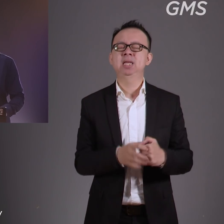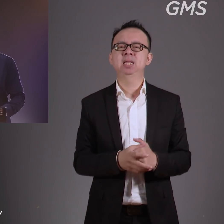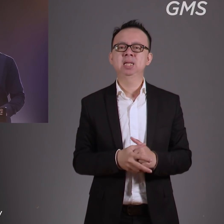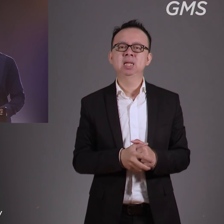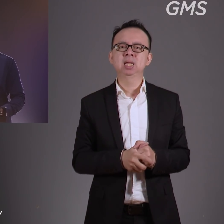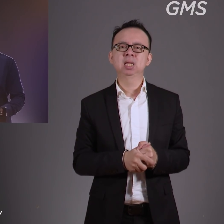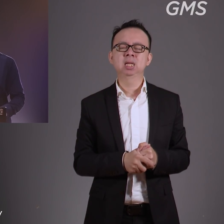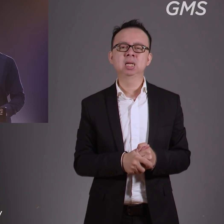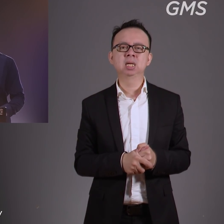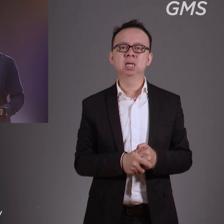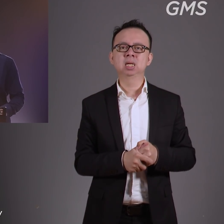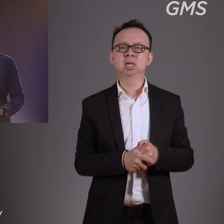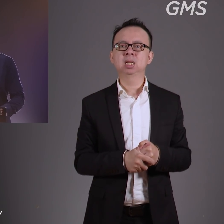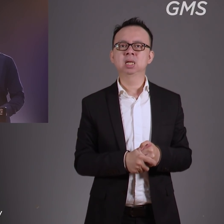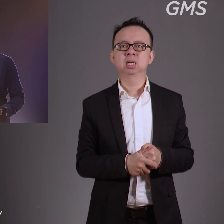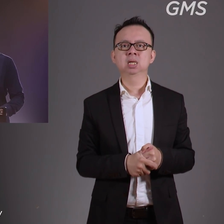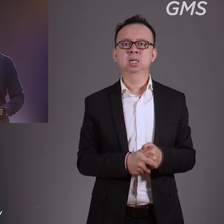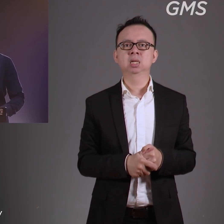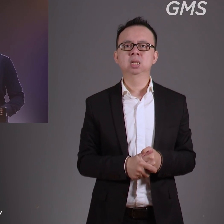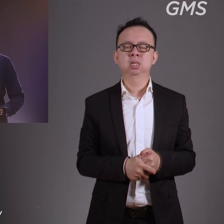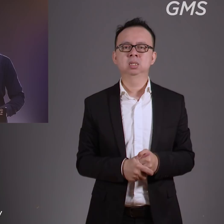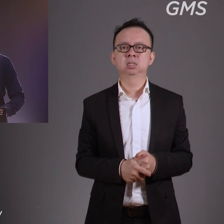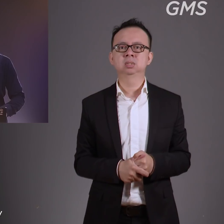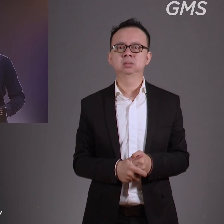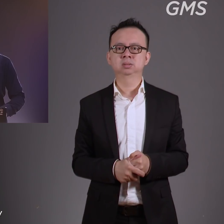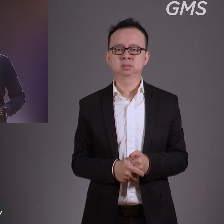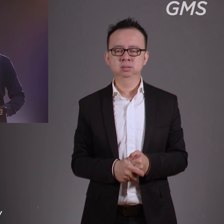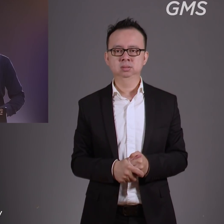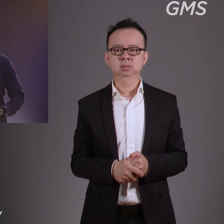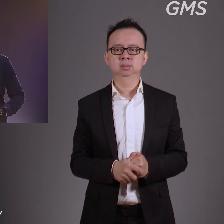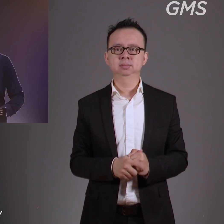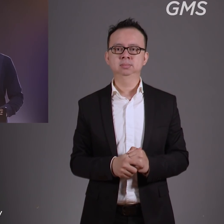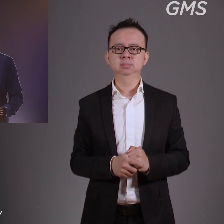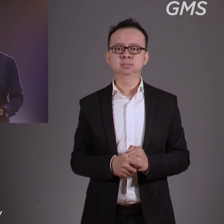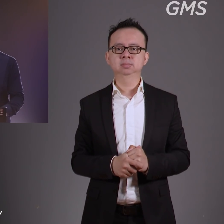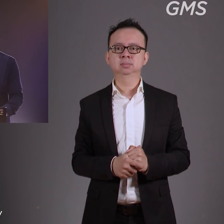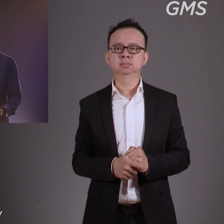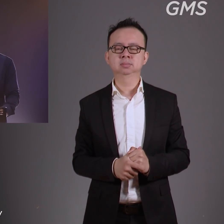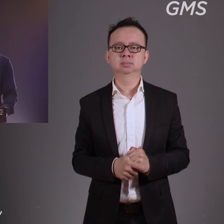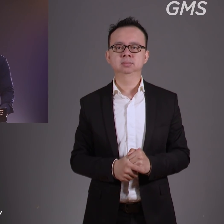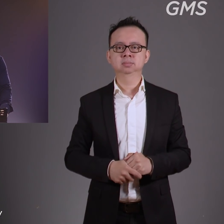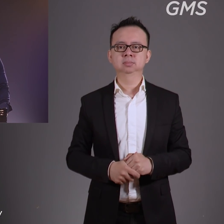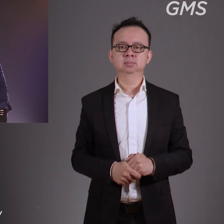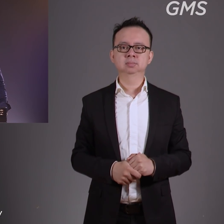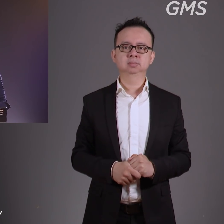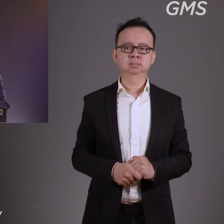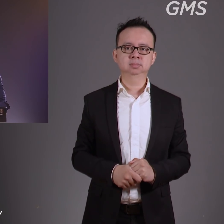marriage. Pernah mengecap yang namanya pernikahan yang hancur sekalipun bukan pernikahan mereka sendiri yang hancur. Nggak fair, bukan?